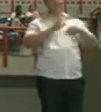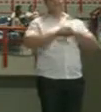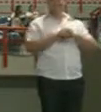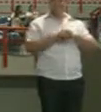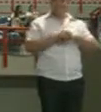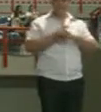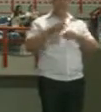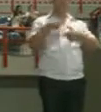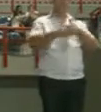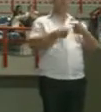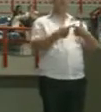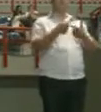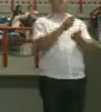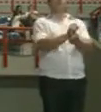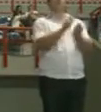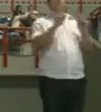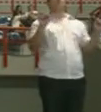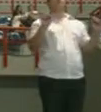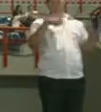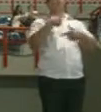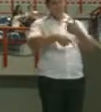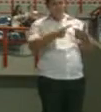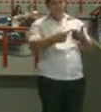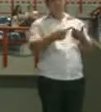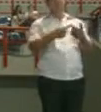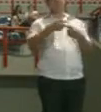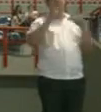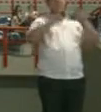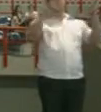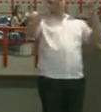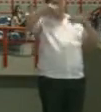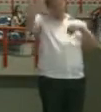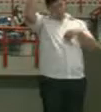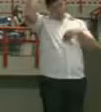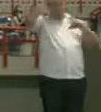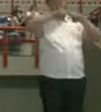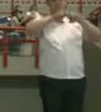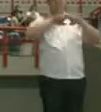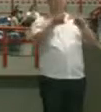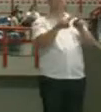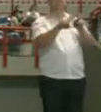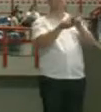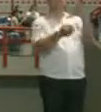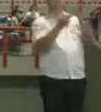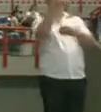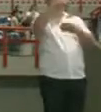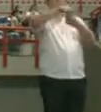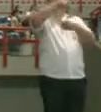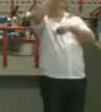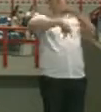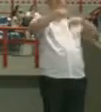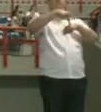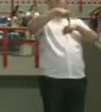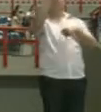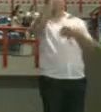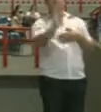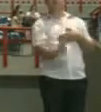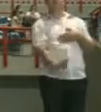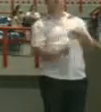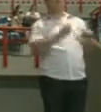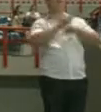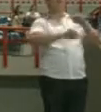a libertação dos escravos, após a proclamação da República, surge no país um fenômeno chamado